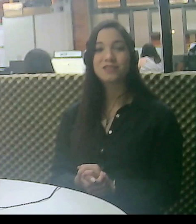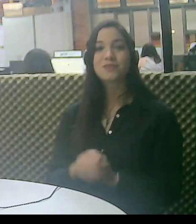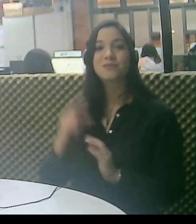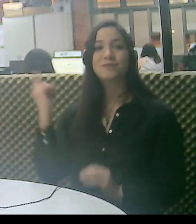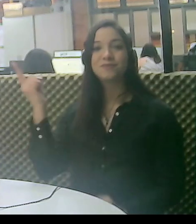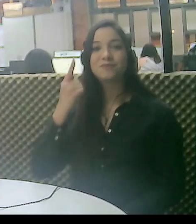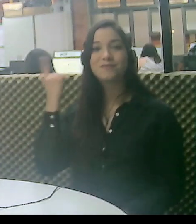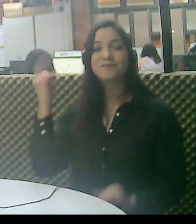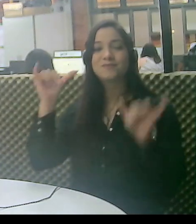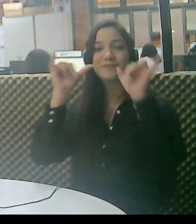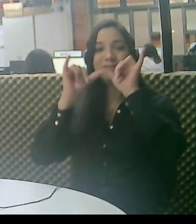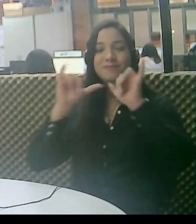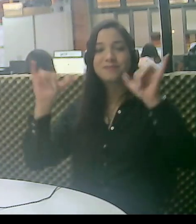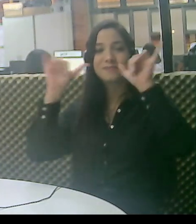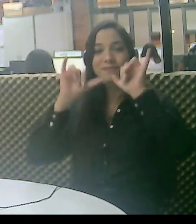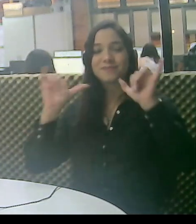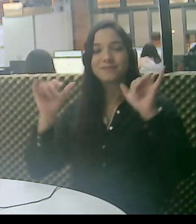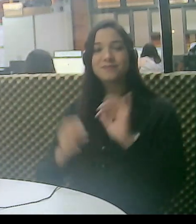Giro de